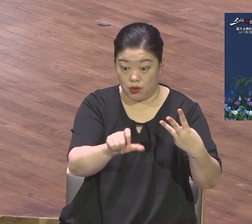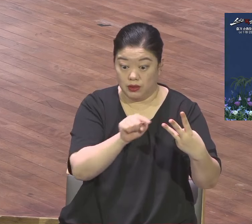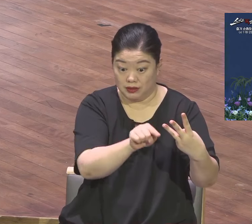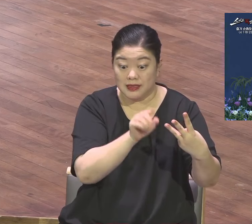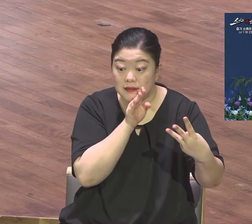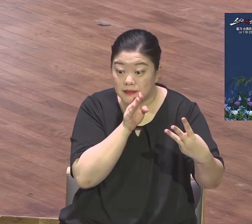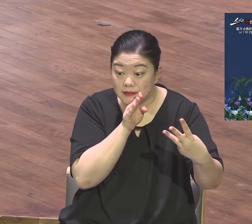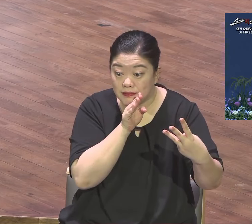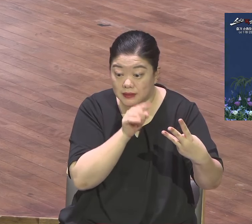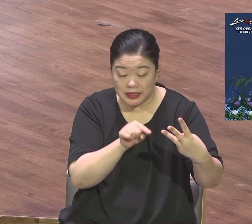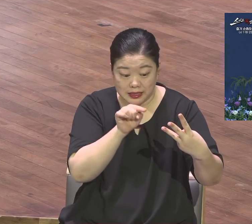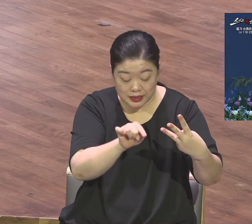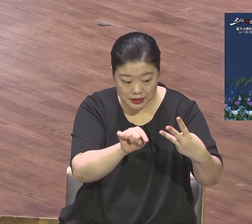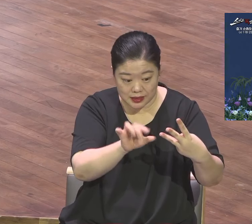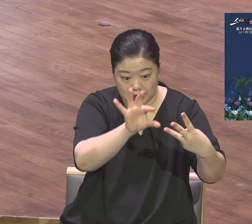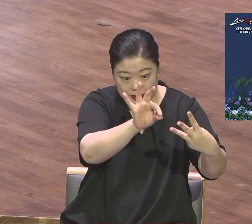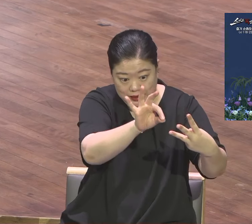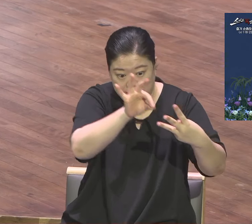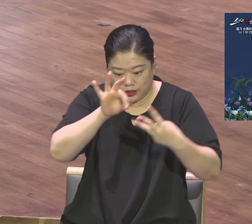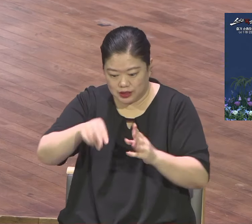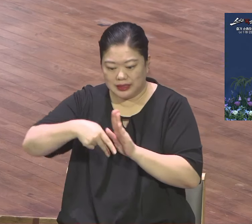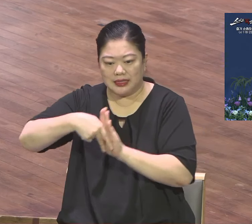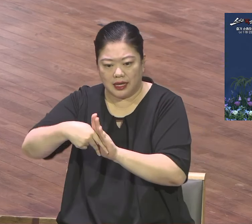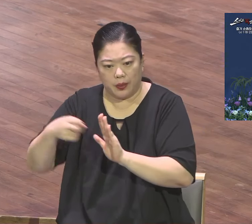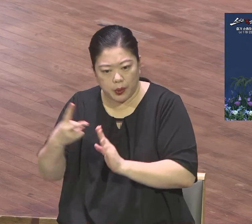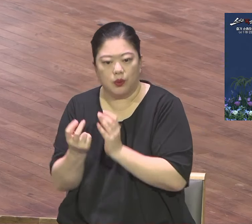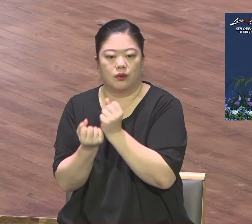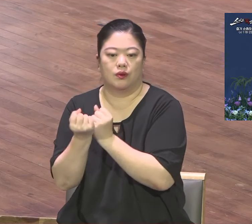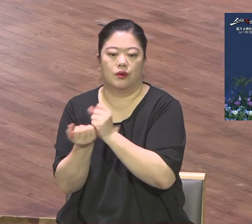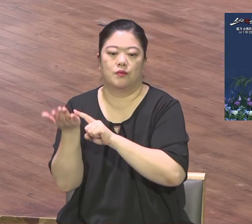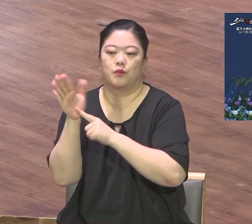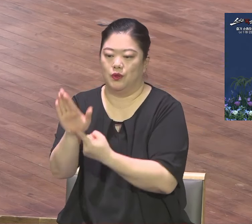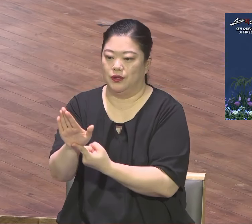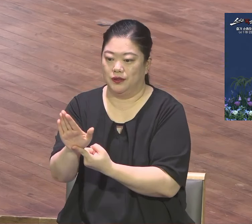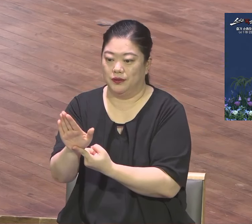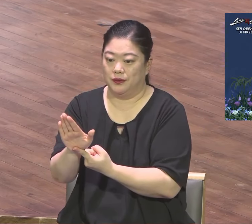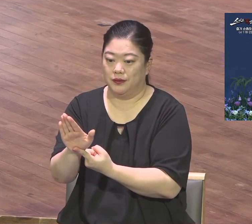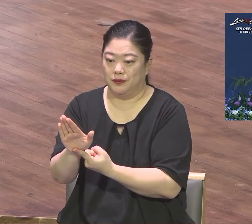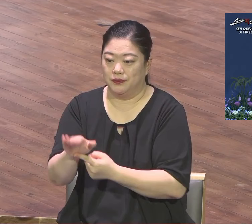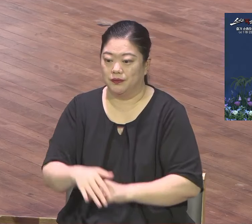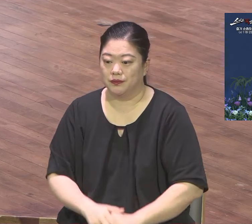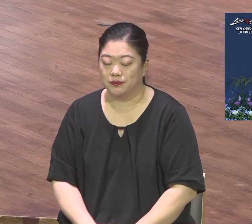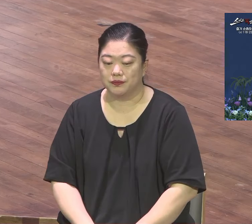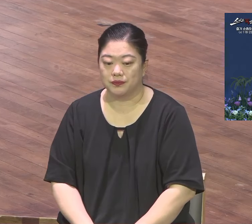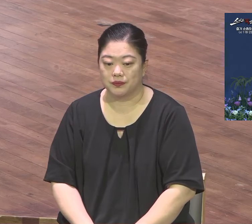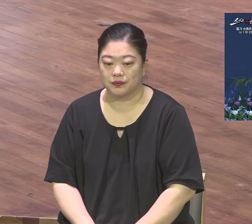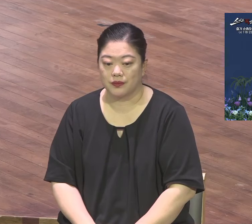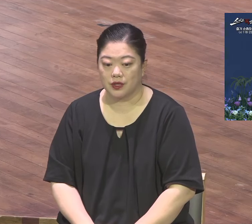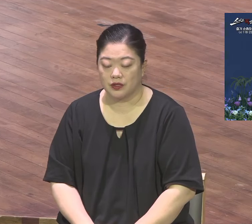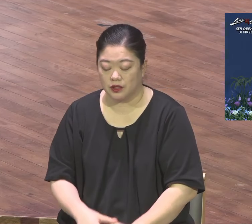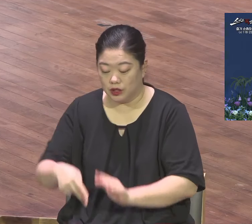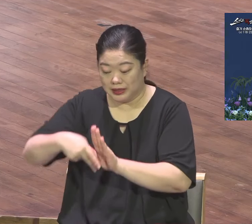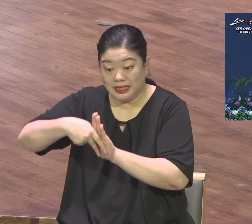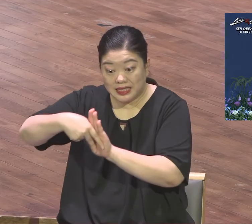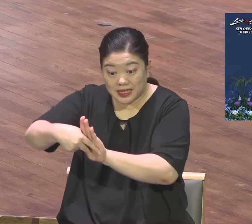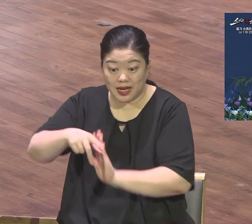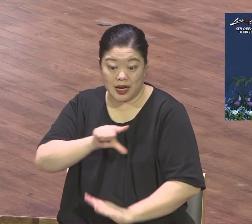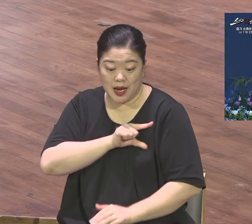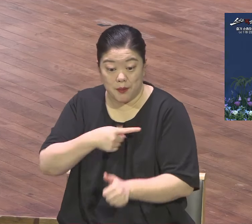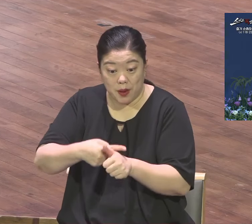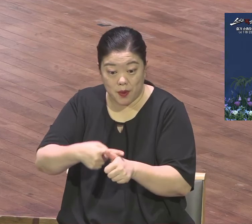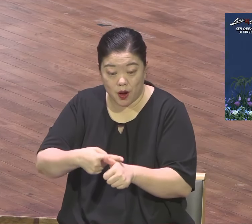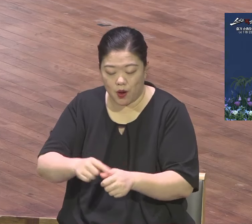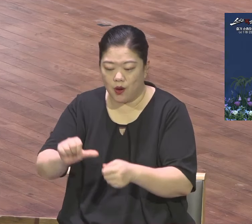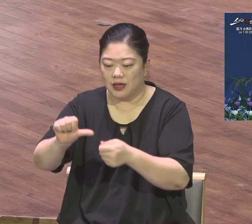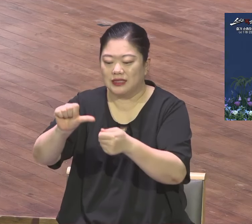중요한 내용으로 담고 있어요. 그래서 이사야서를 제5복음서라 그렇게 말하기도